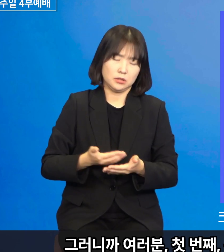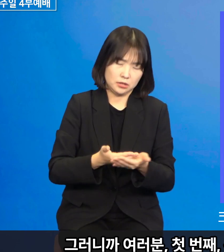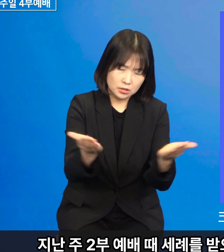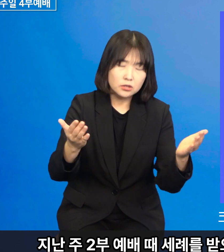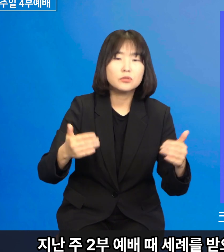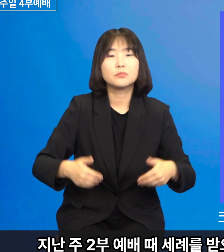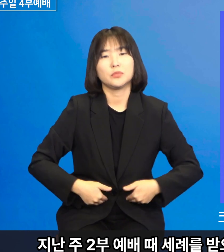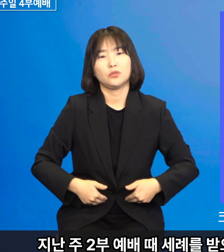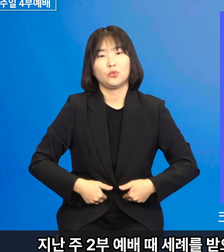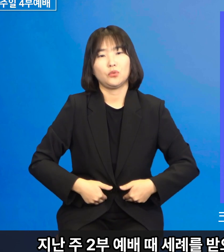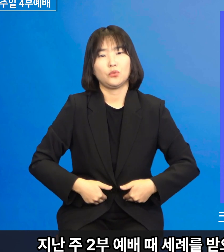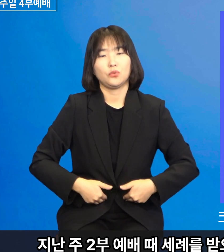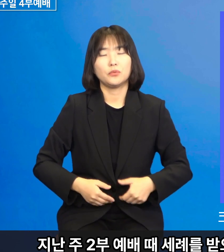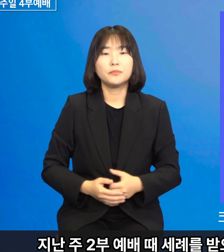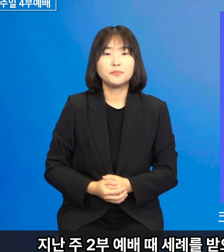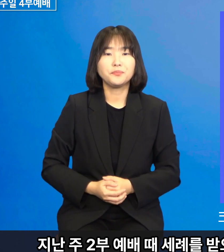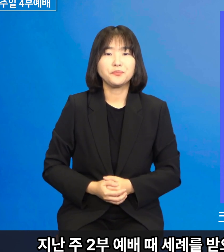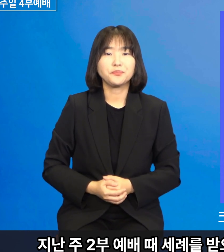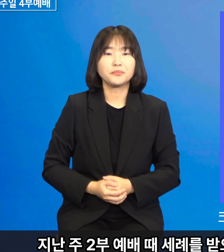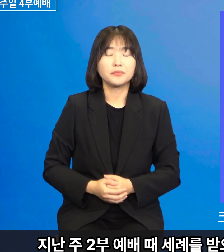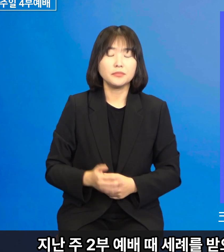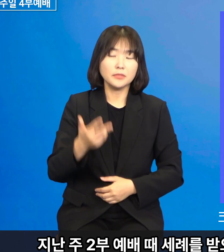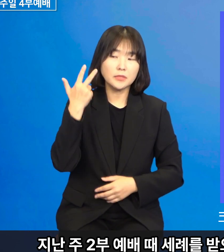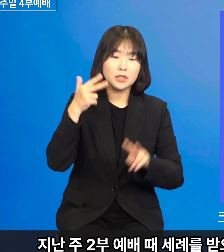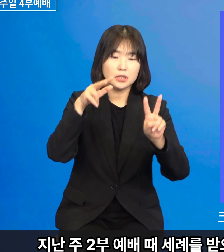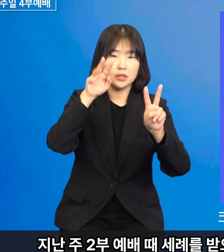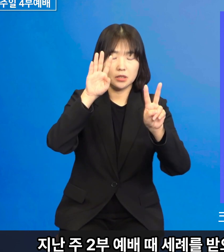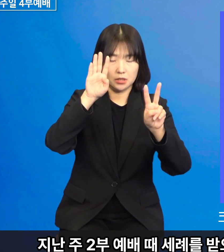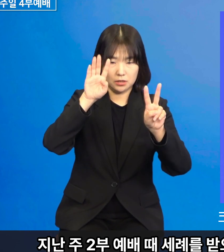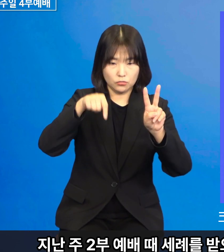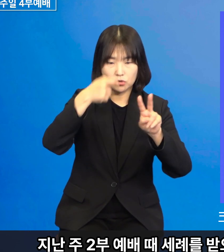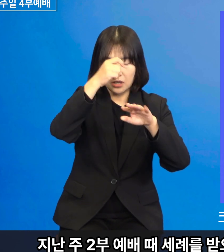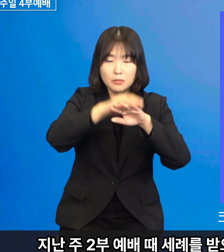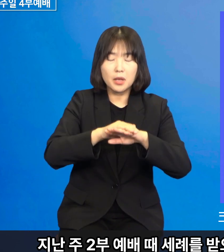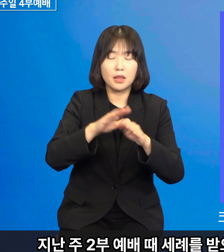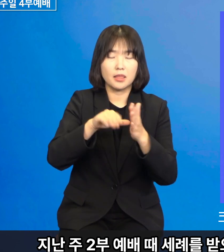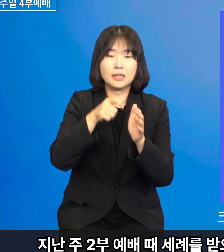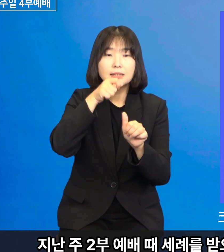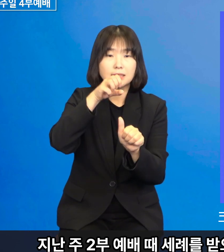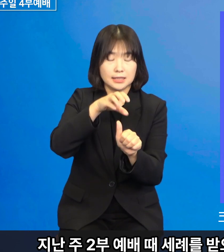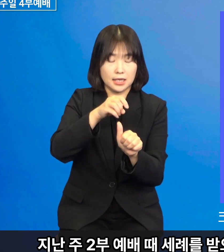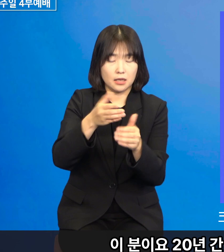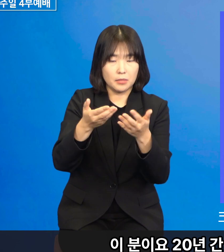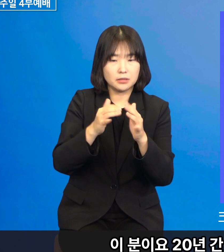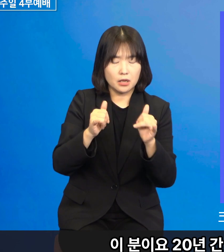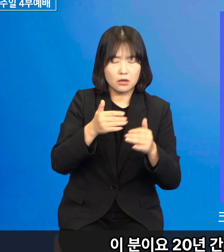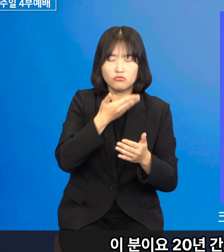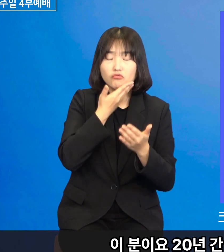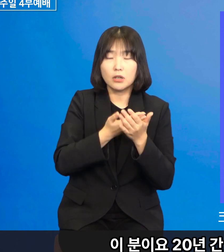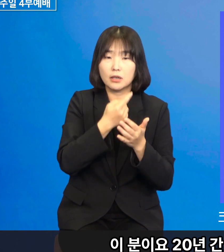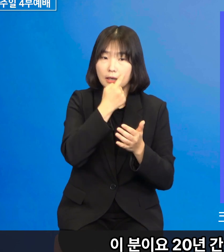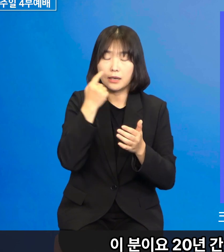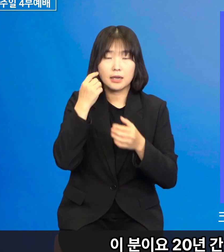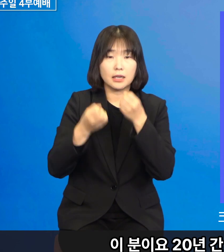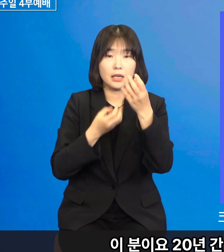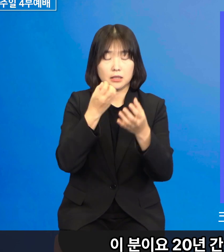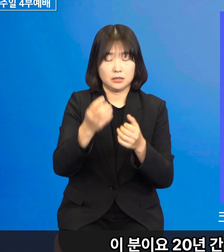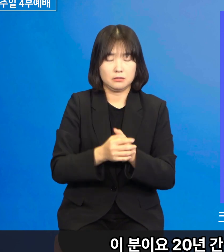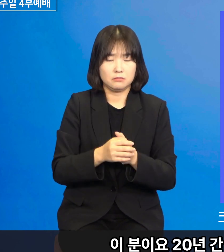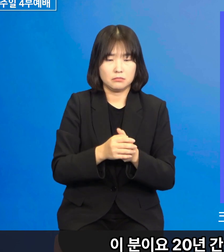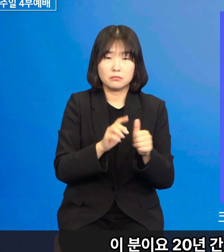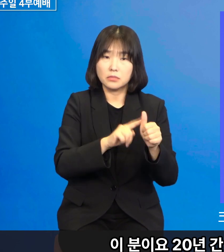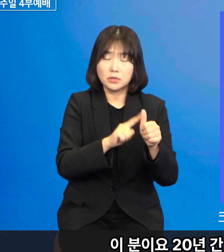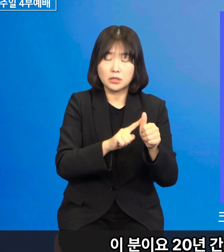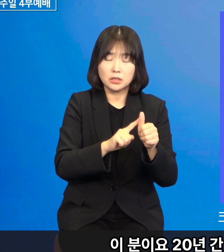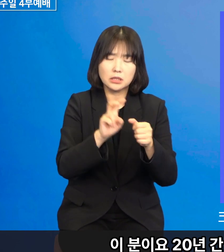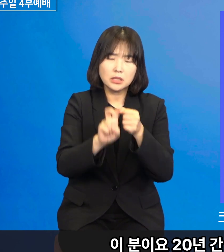돼요. 지난주 2부 예배 때 세례를 받으신 분이 참 귀한 간증을 하셨어요. 이분이요 20년간 불교